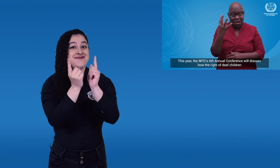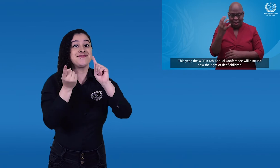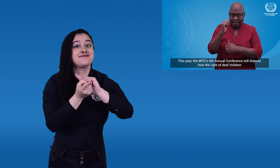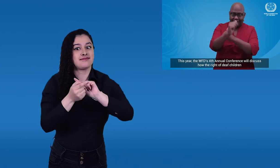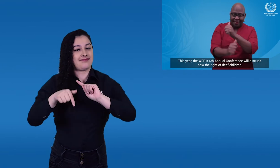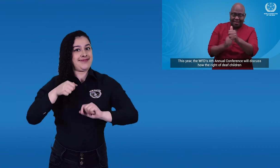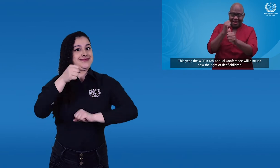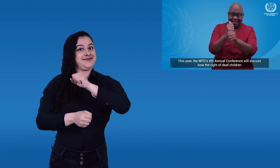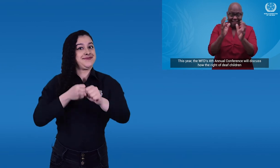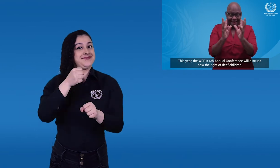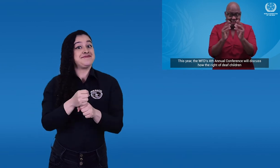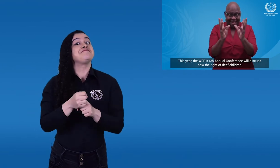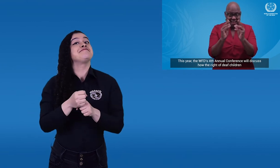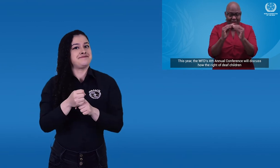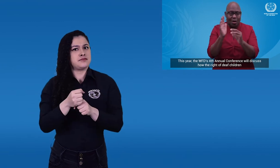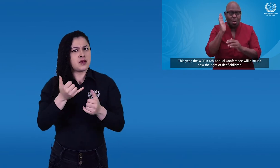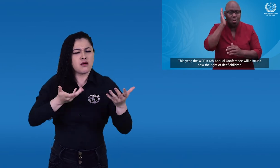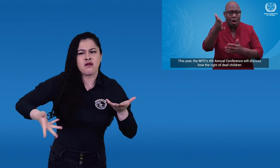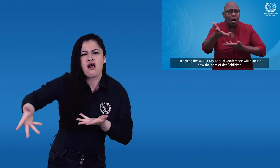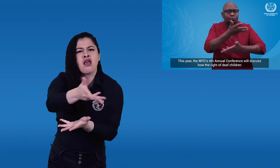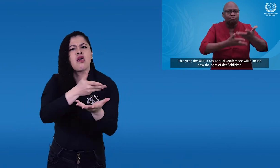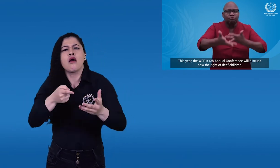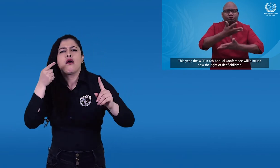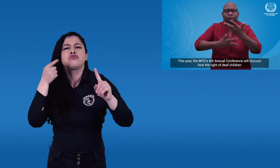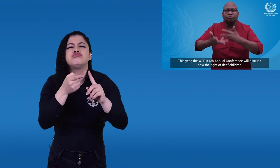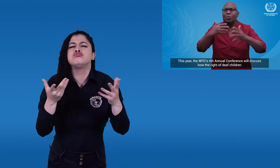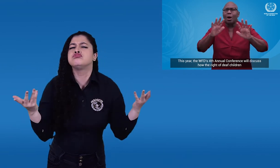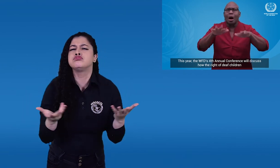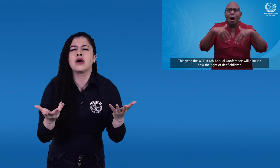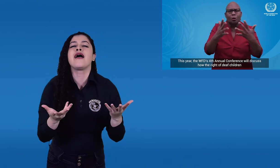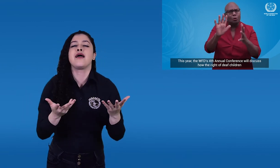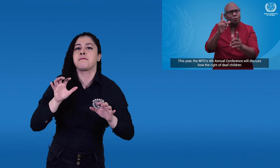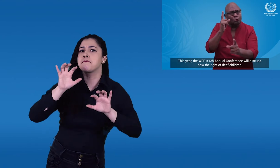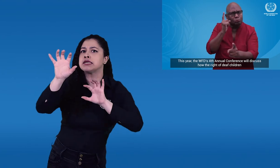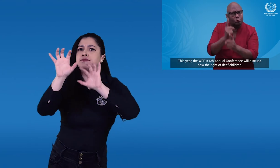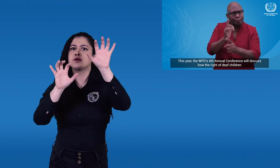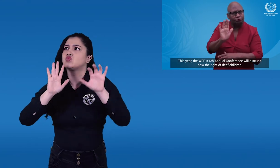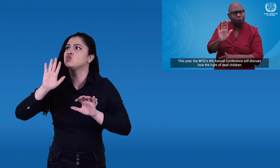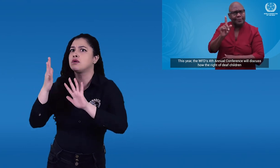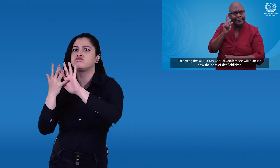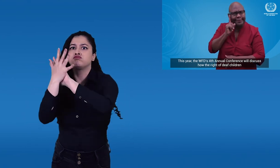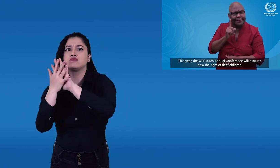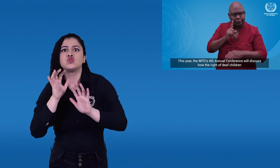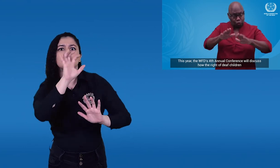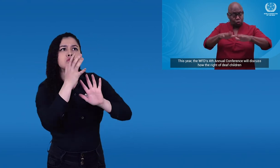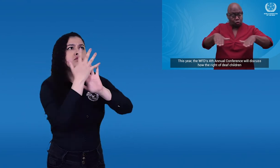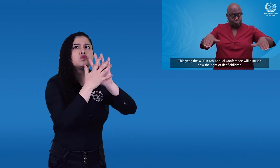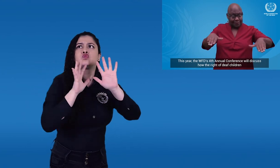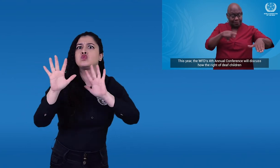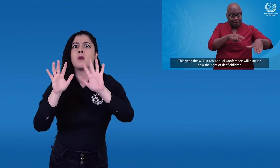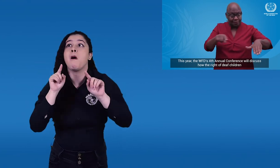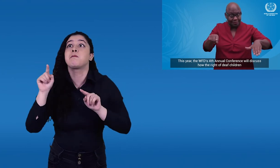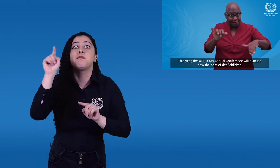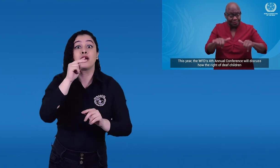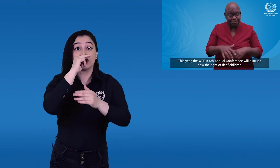que será online, discutirá cómo se puede poner en práctica el derecho de